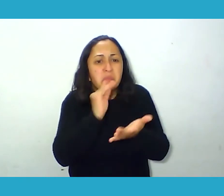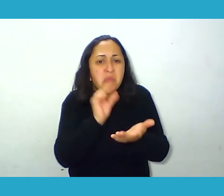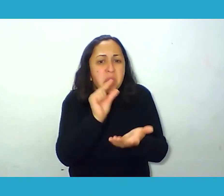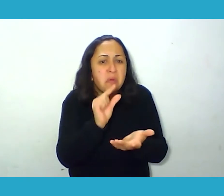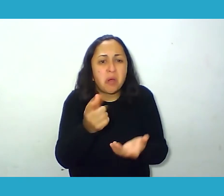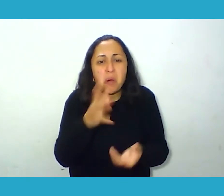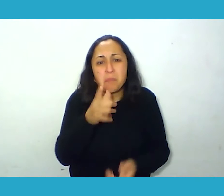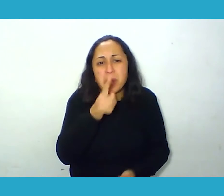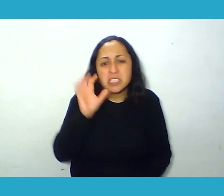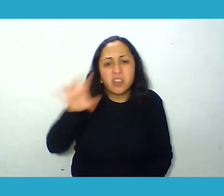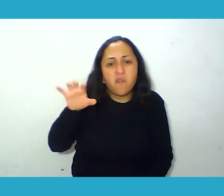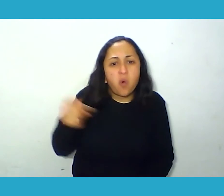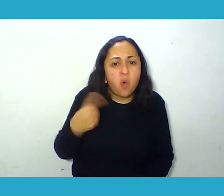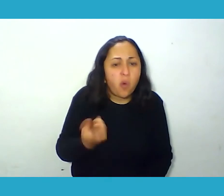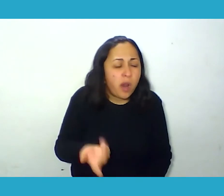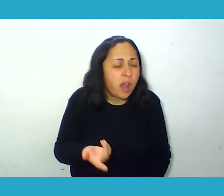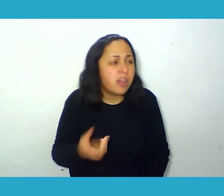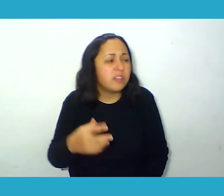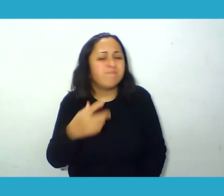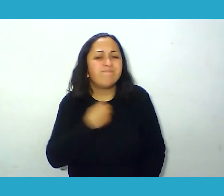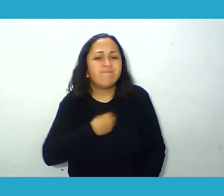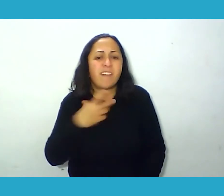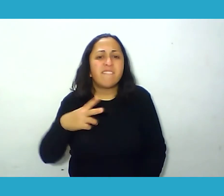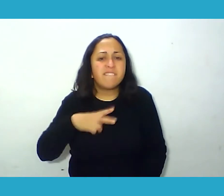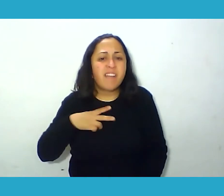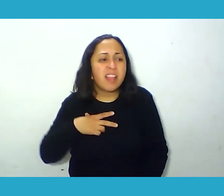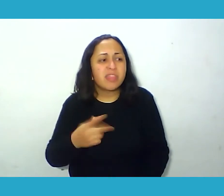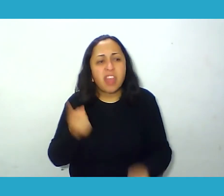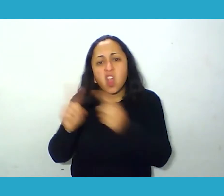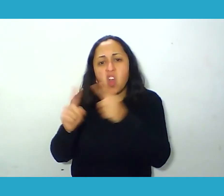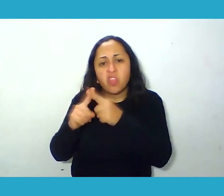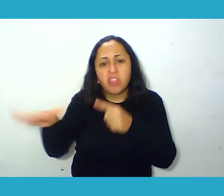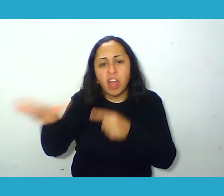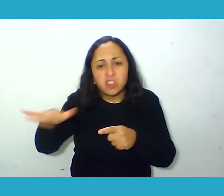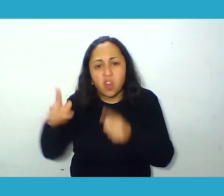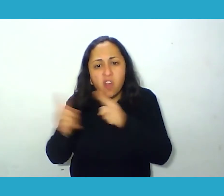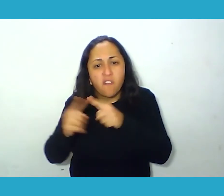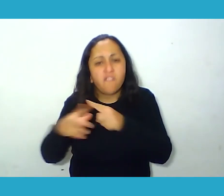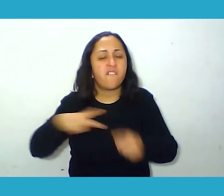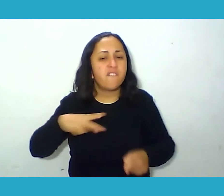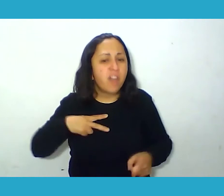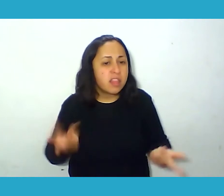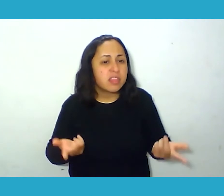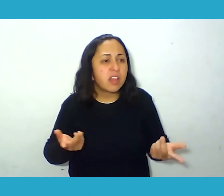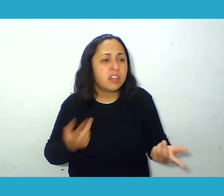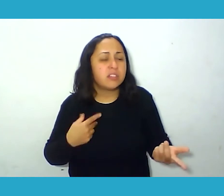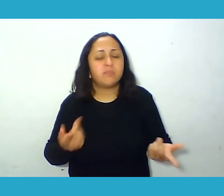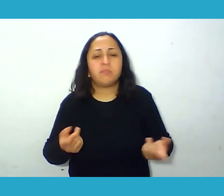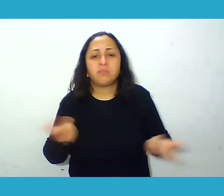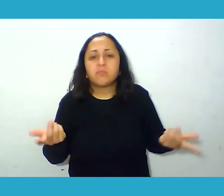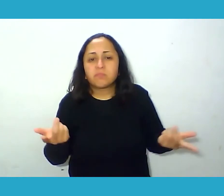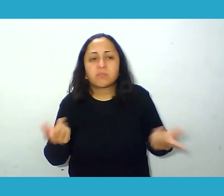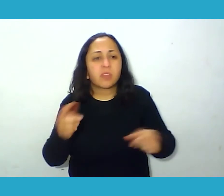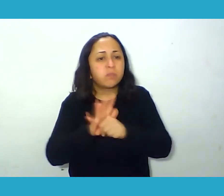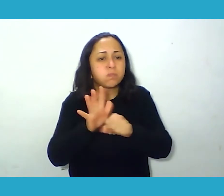que el estudio de impacto ambiental es ajeno a la realidad y siente que faltó contacto con el pueblo, por lo que se trata de un postcapitalismo